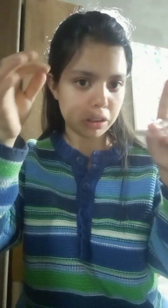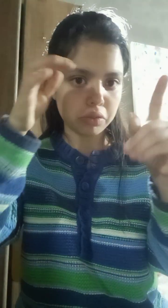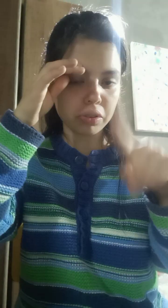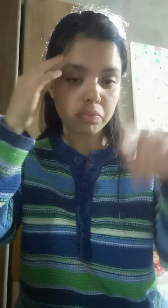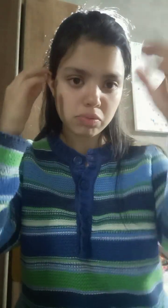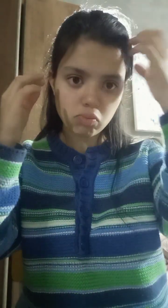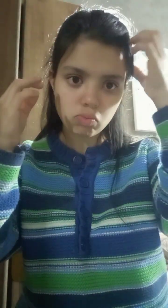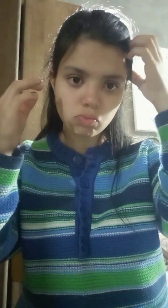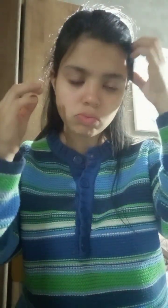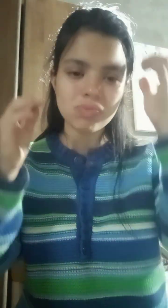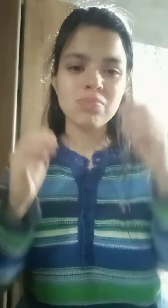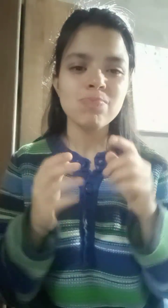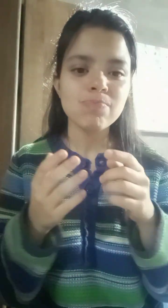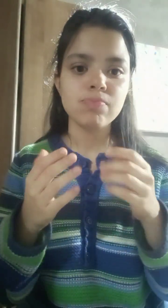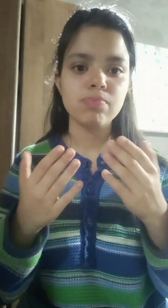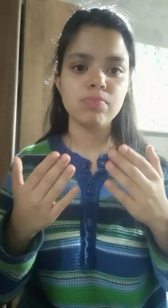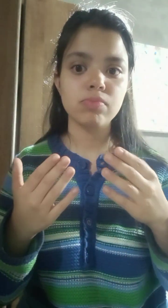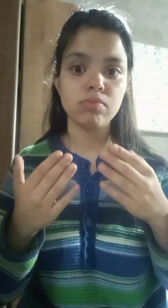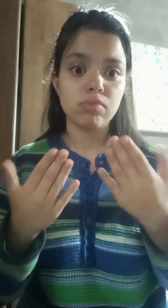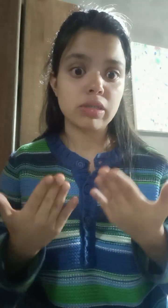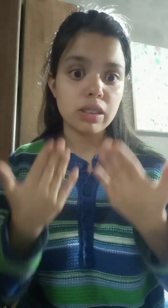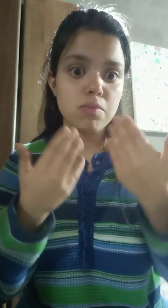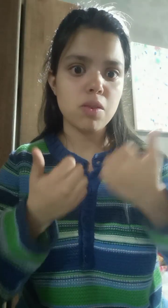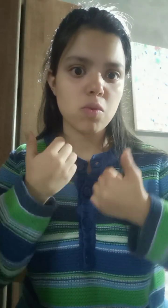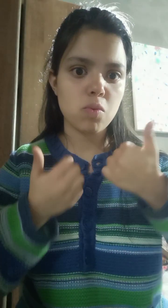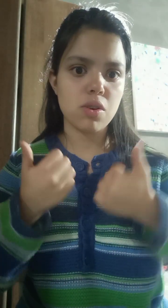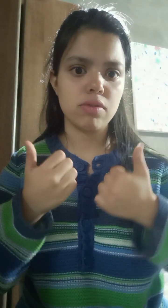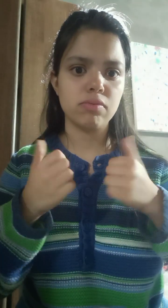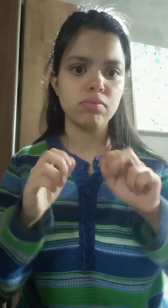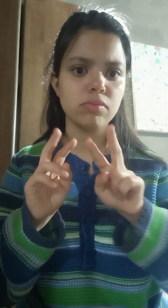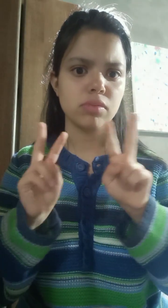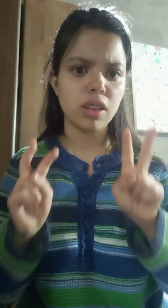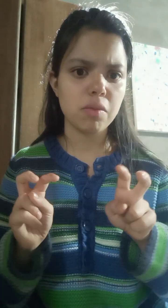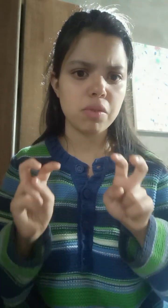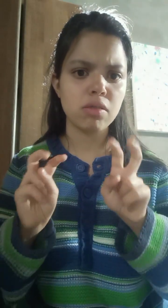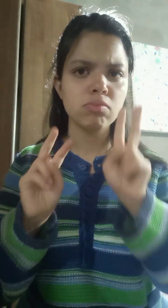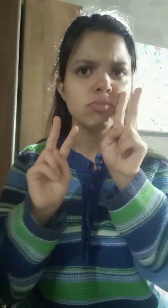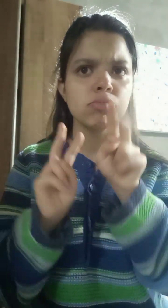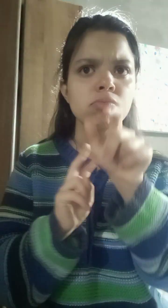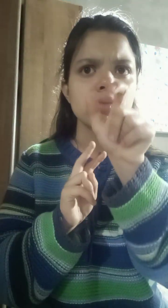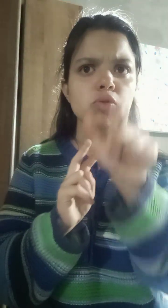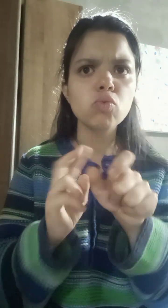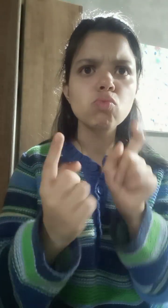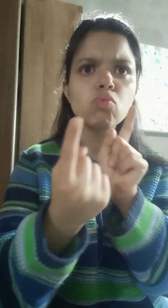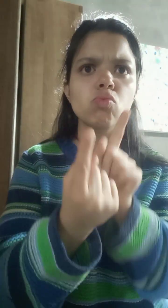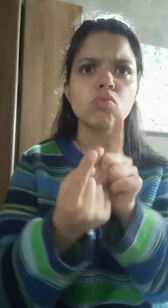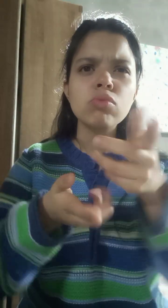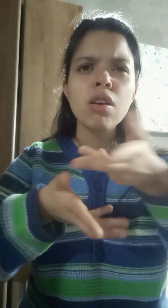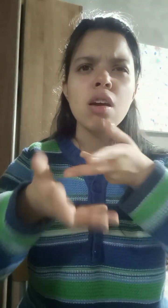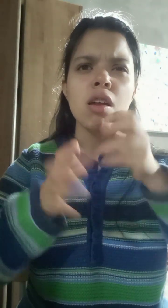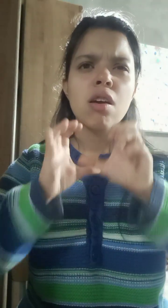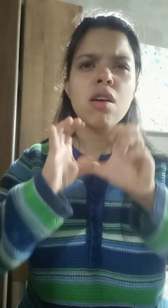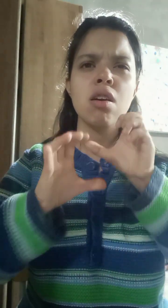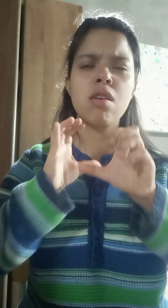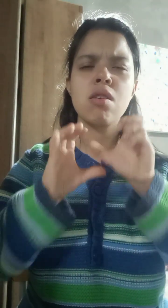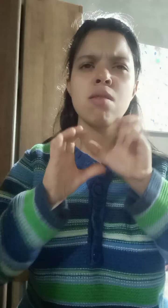no lingüísticos como la información espacial o social de su contraparte. Esto significa que